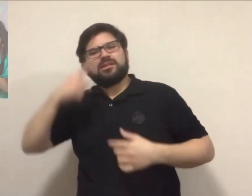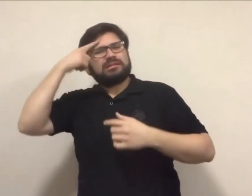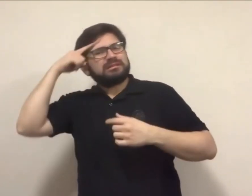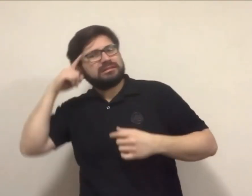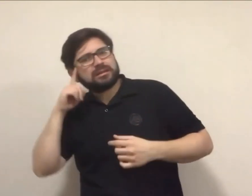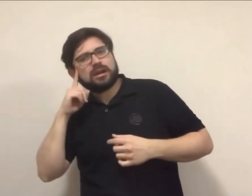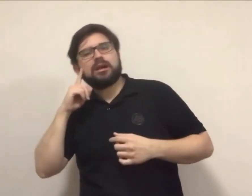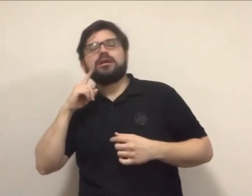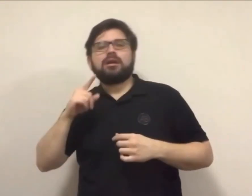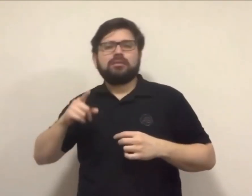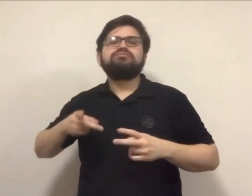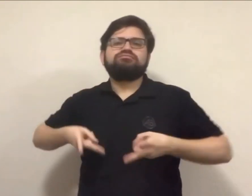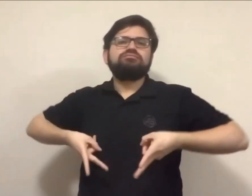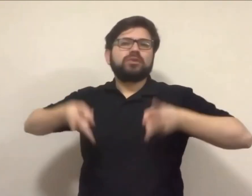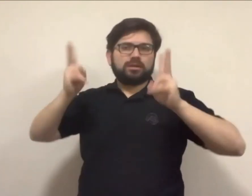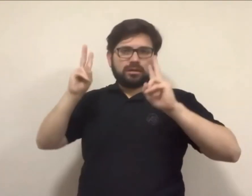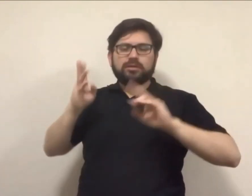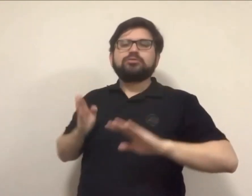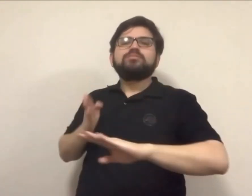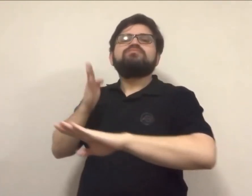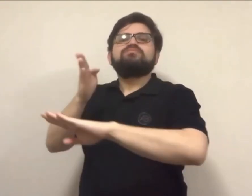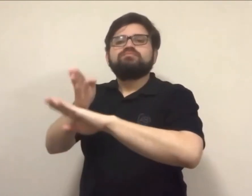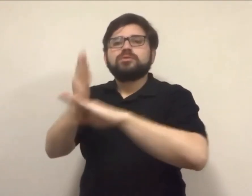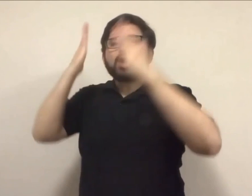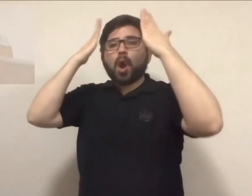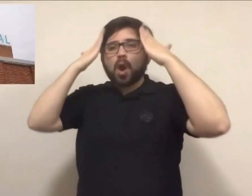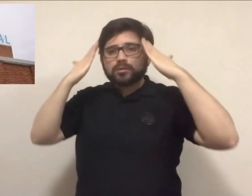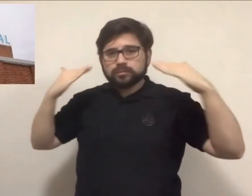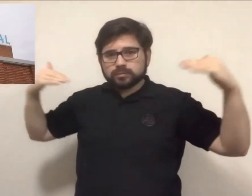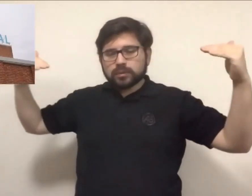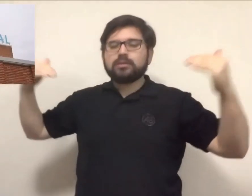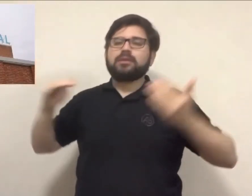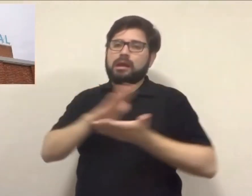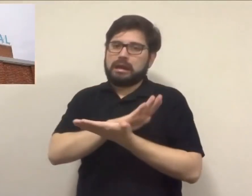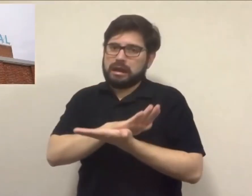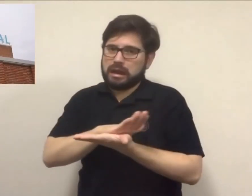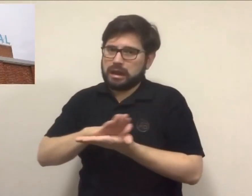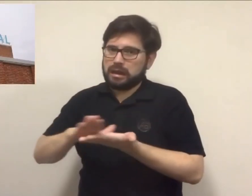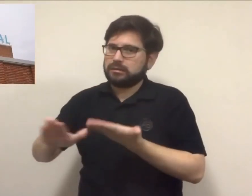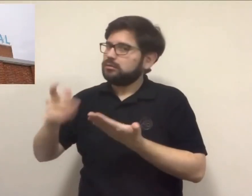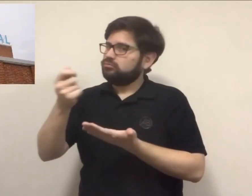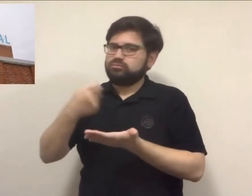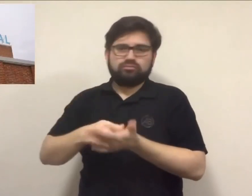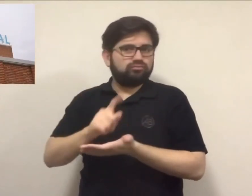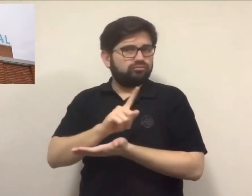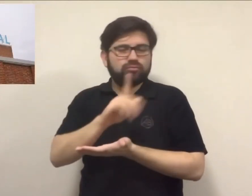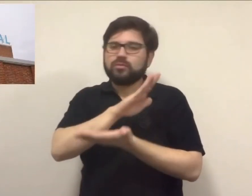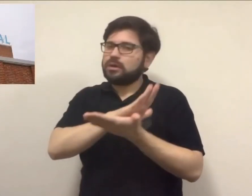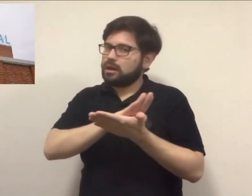un accidente, si te golpeas o te haces una herida, puedes ir al